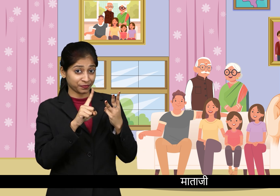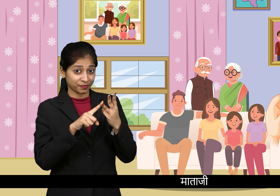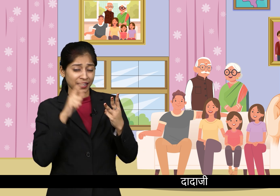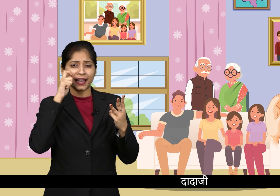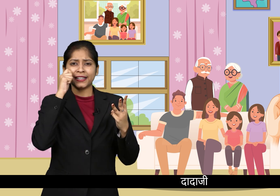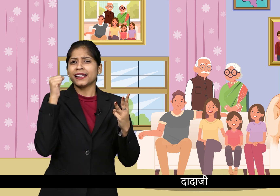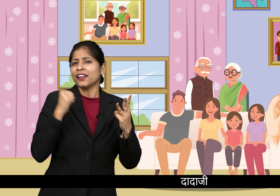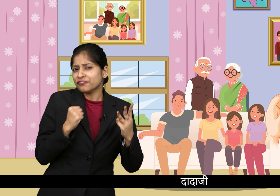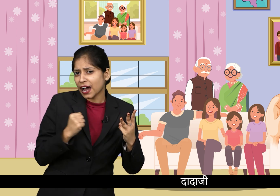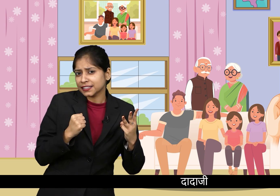दादाजी,